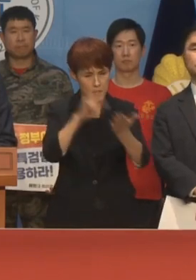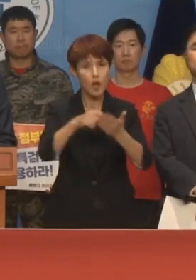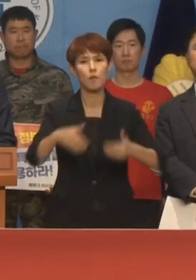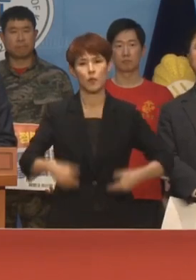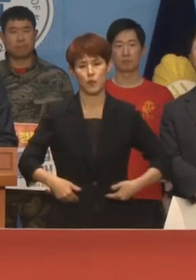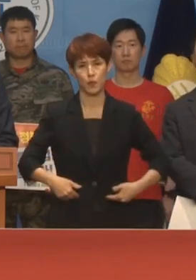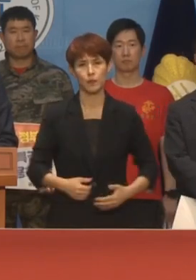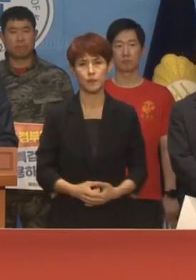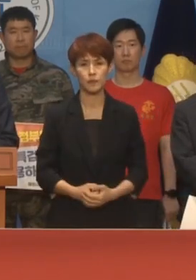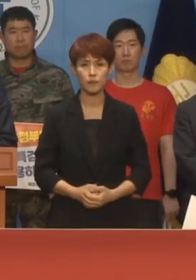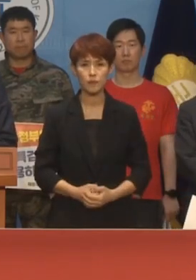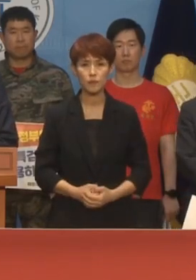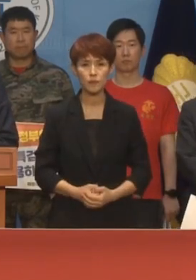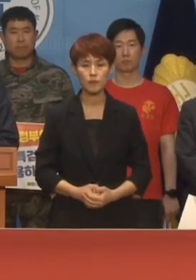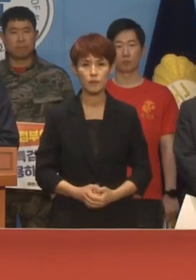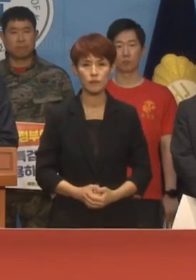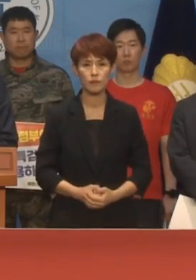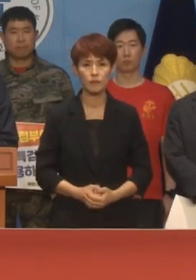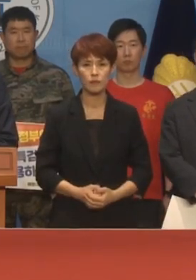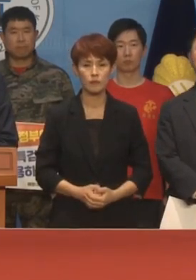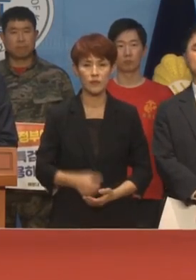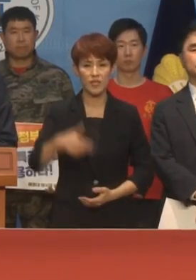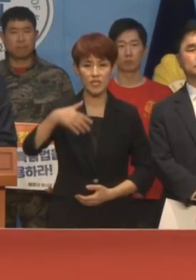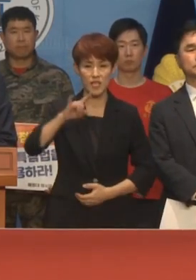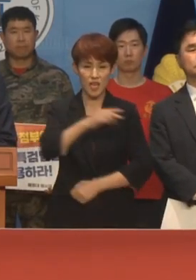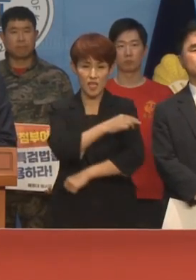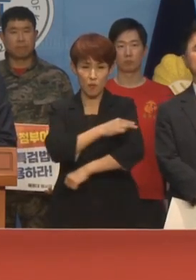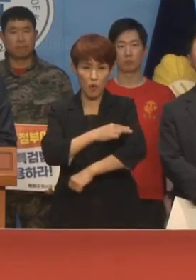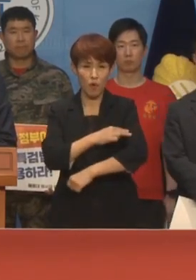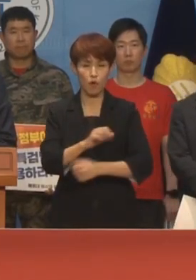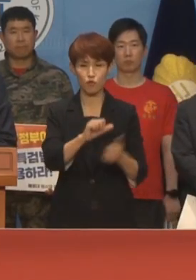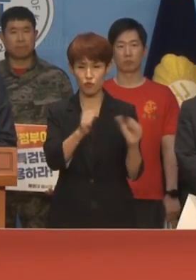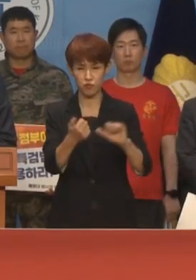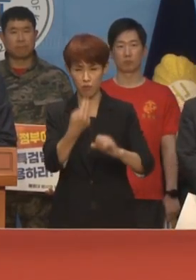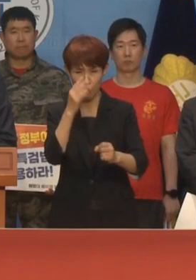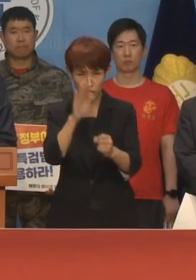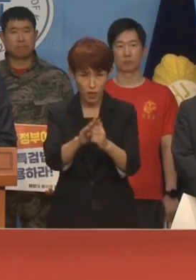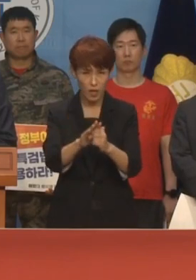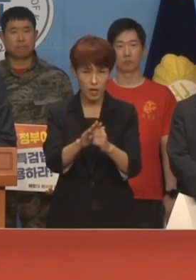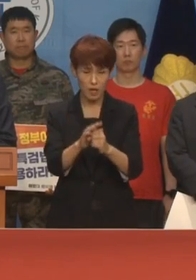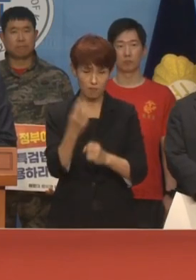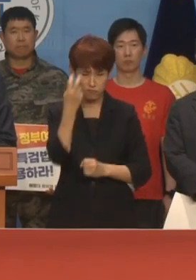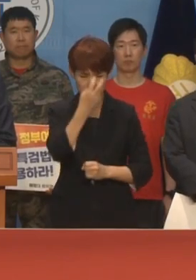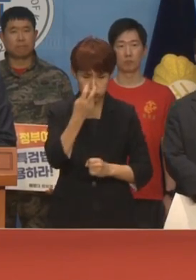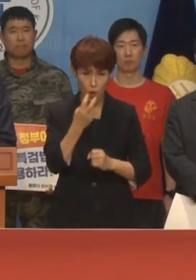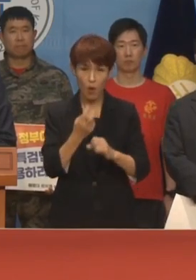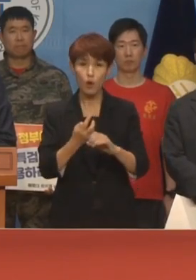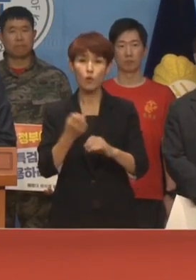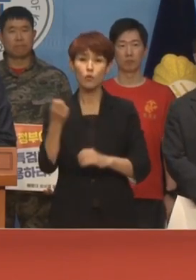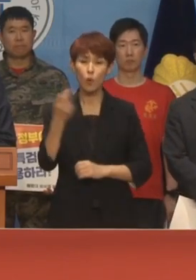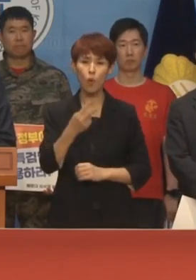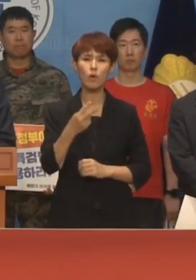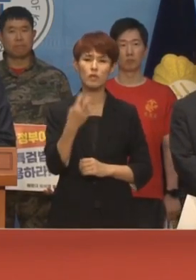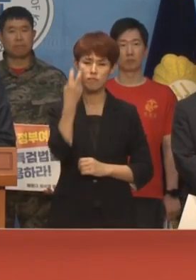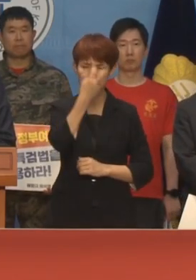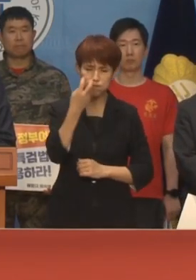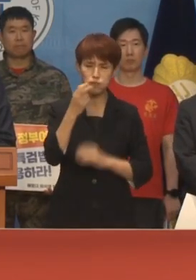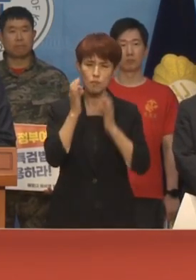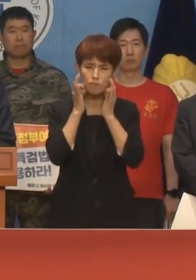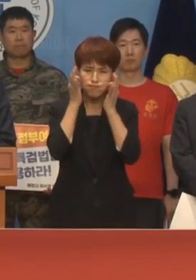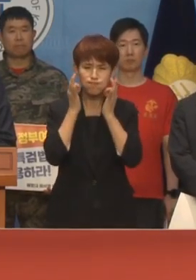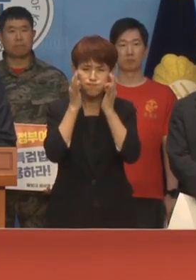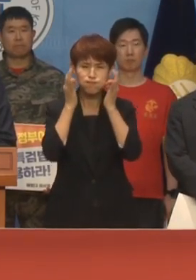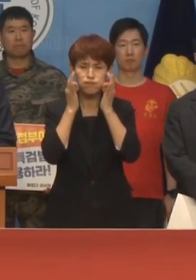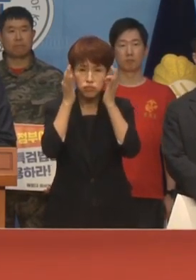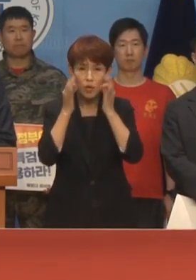이 점은 최상병의 억울한 죽음을 밝힌 것 외에 그 진상을 밝히기 위해서 모든 노력을 다하고